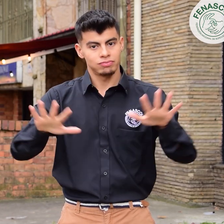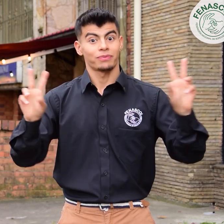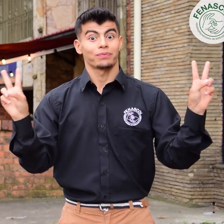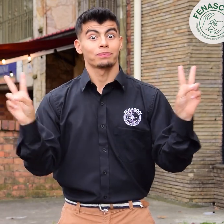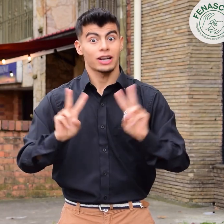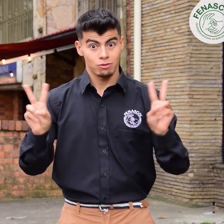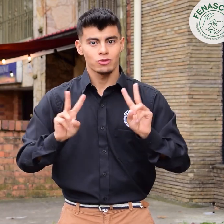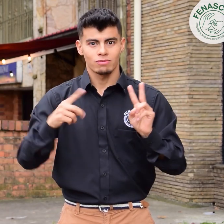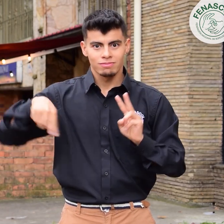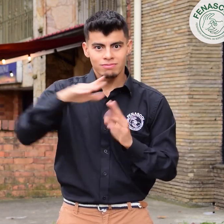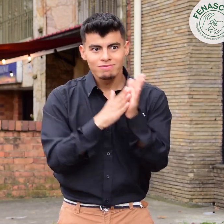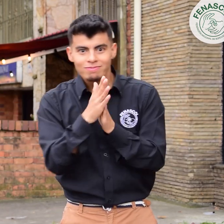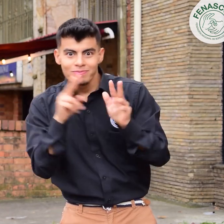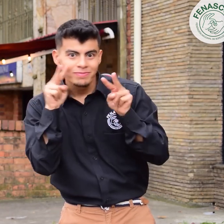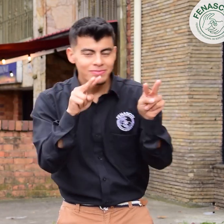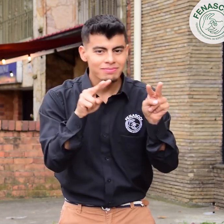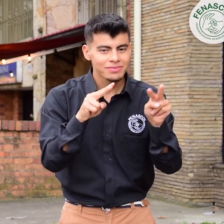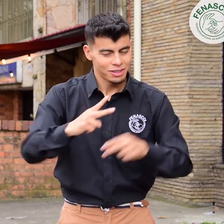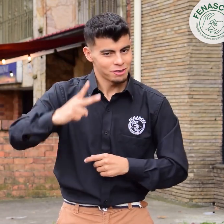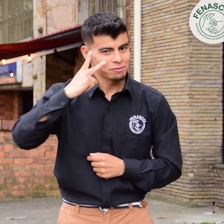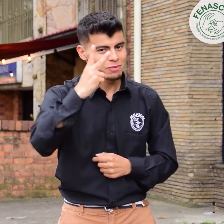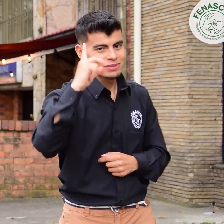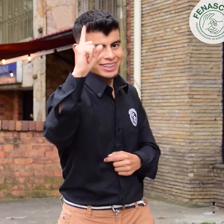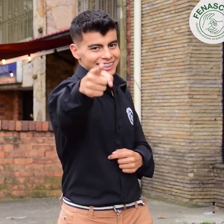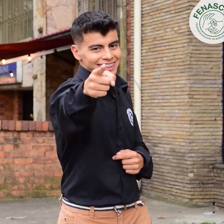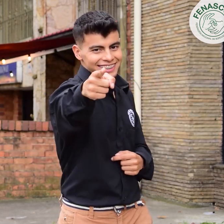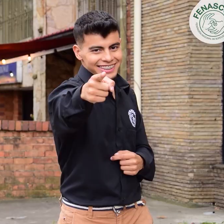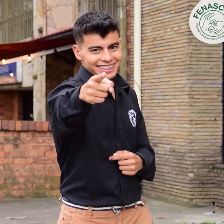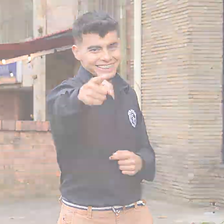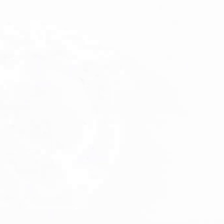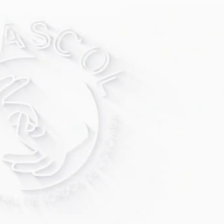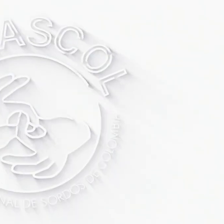nuestra transmisión en vivo Ya sabes nos vemos